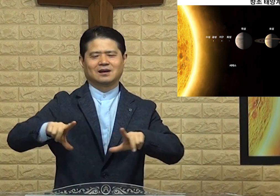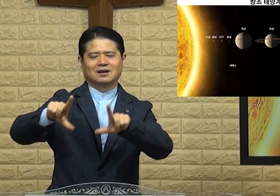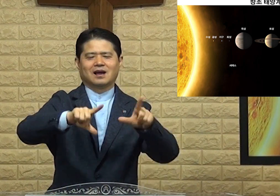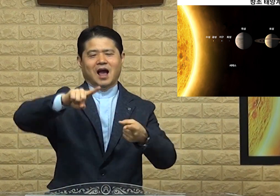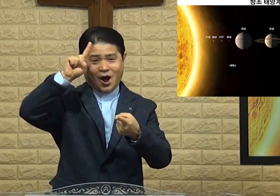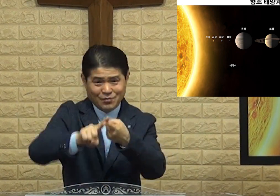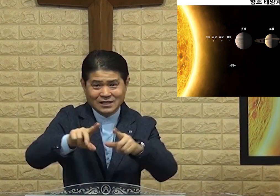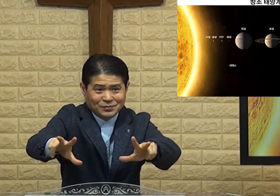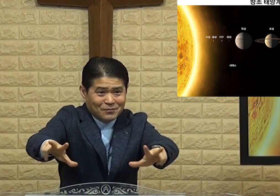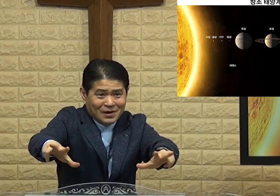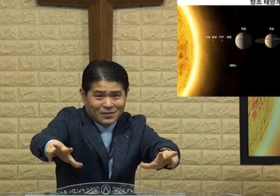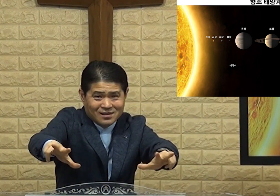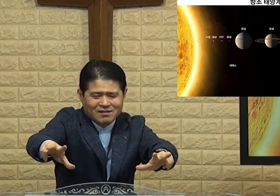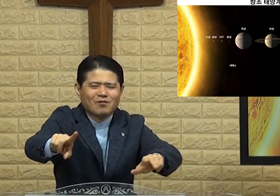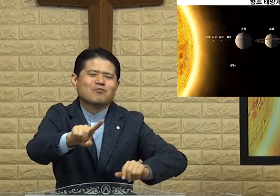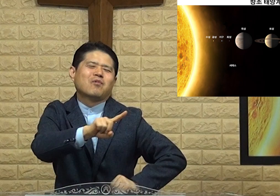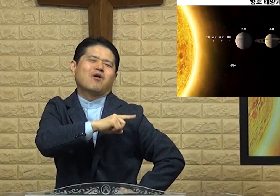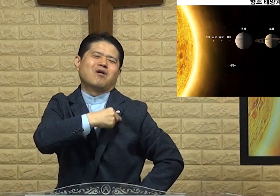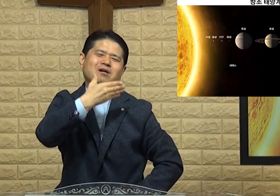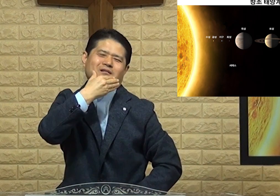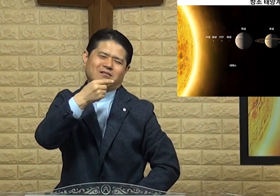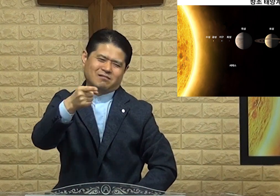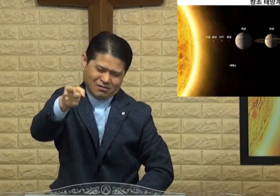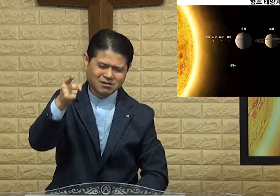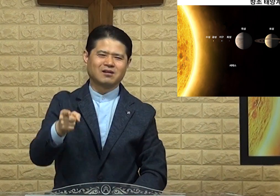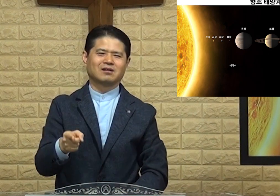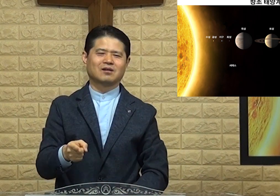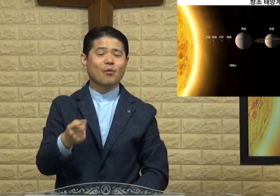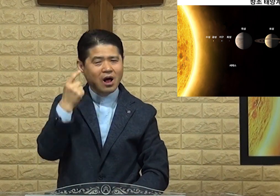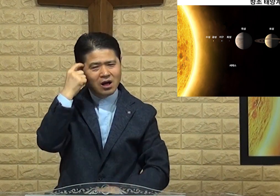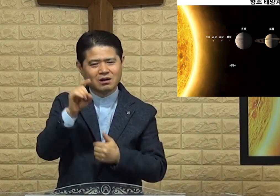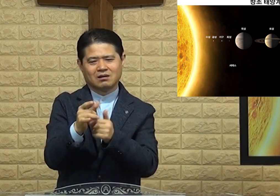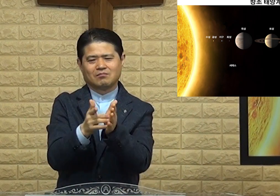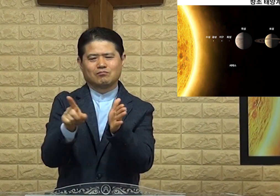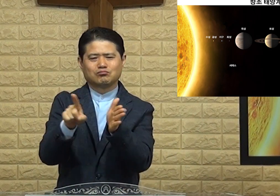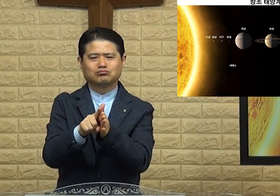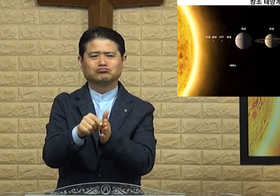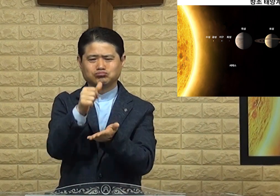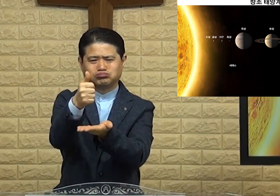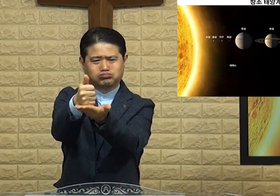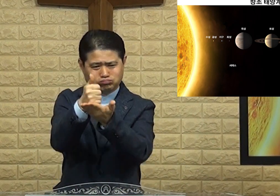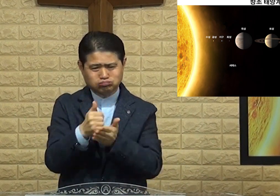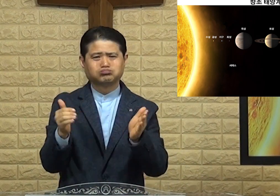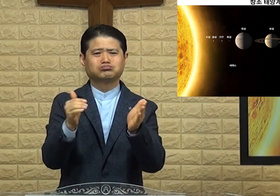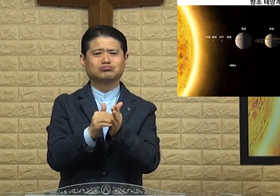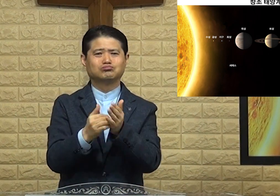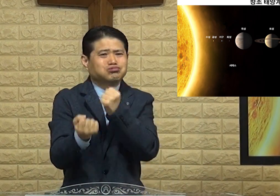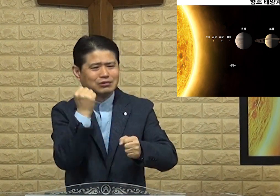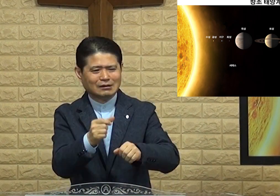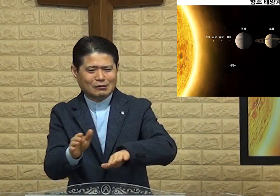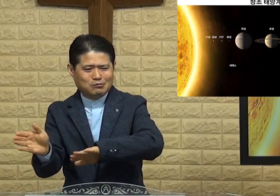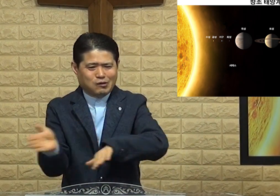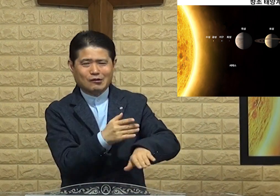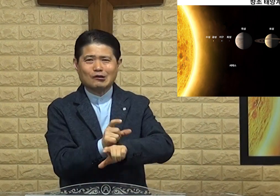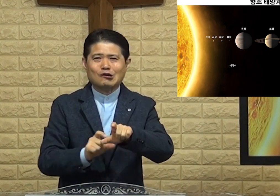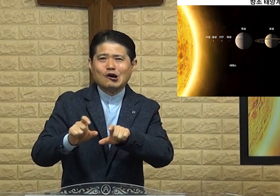가장 큰 복은 이 지구에 당장 우리가 살고 있는 이곳이 가장 큰 행복입니다. 예수님이 우리 안에 들어오셨지만